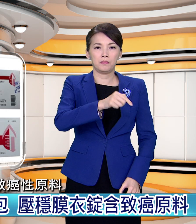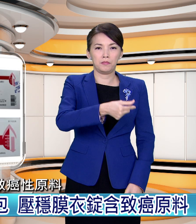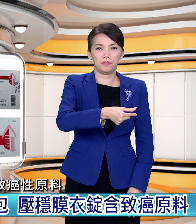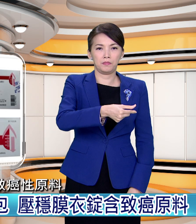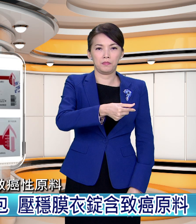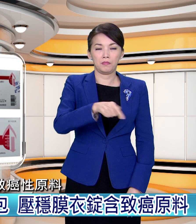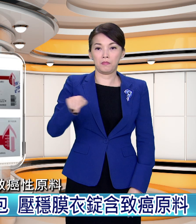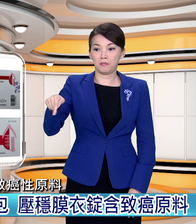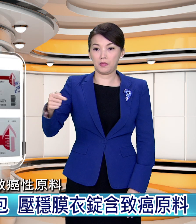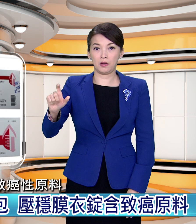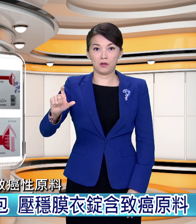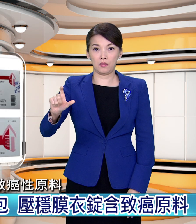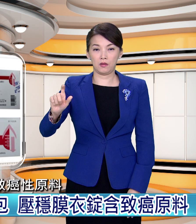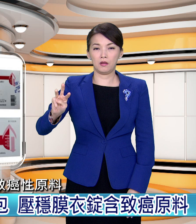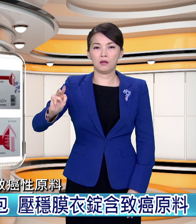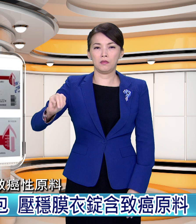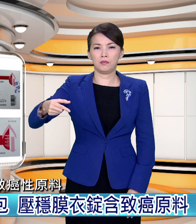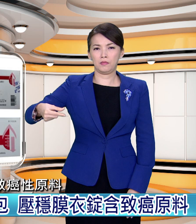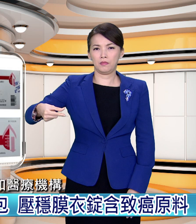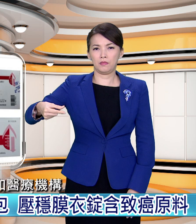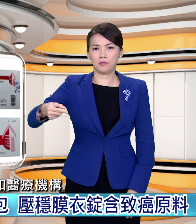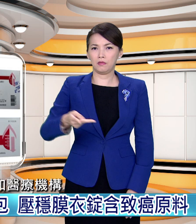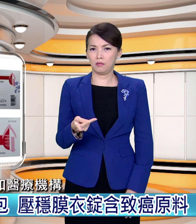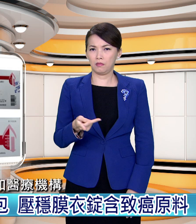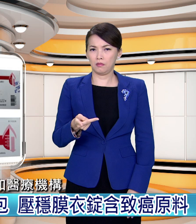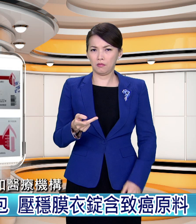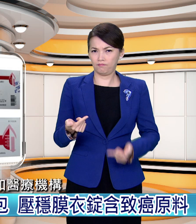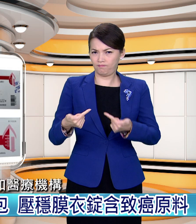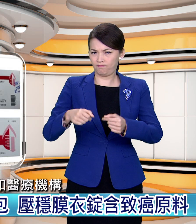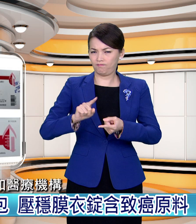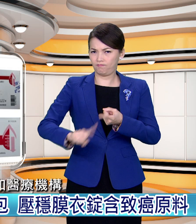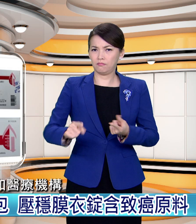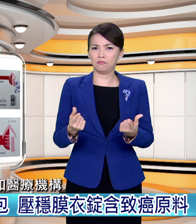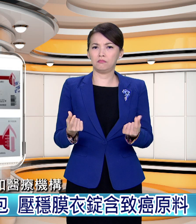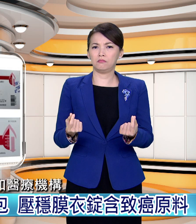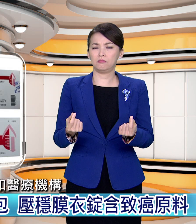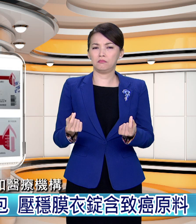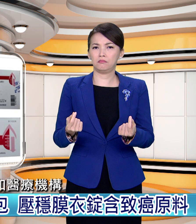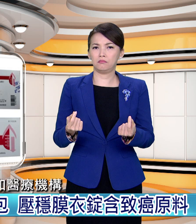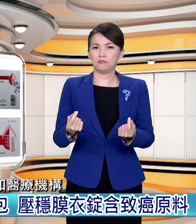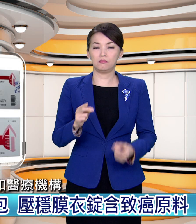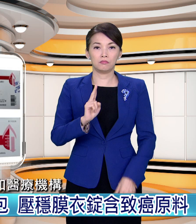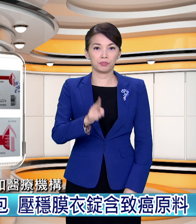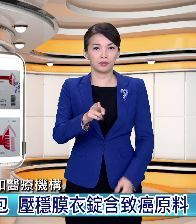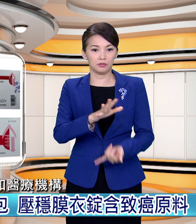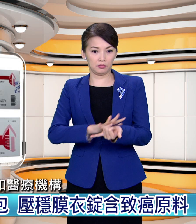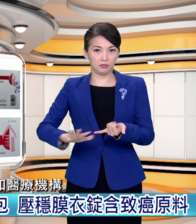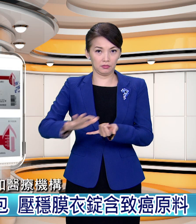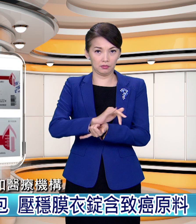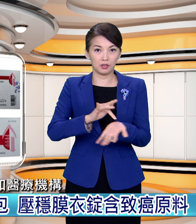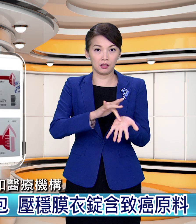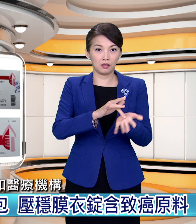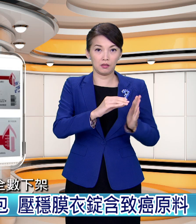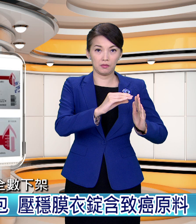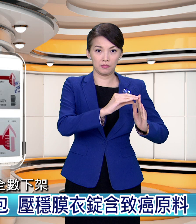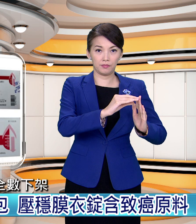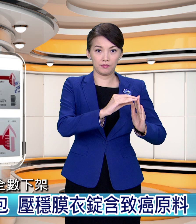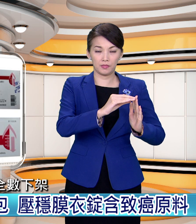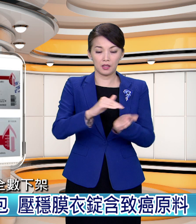动物致癌性原料，要求全台的药局和医疗机构要在一个月